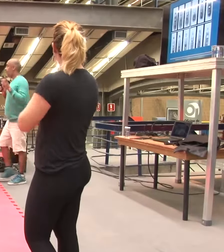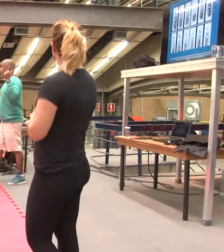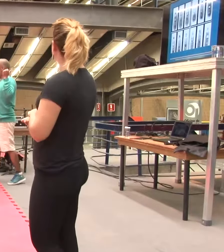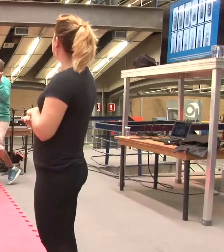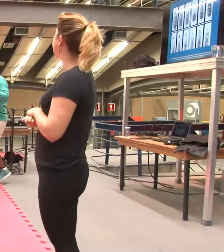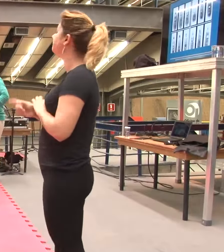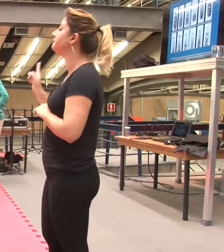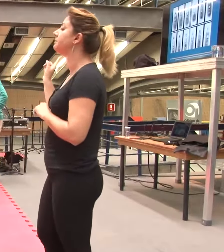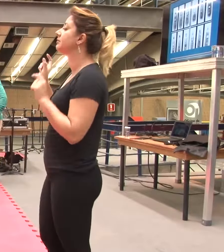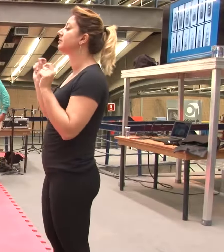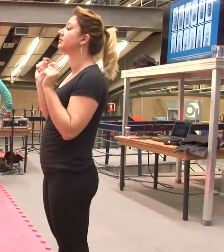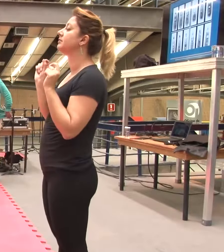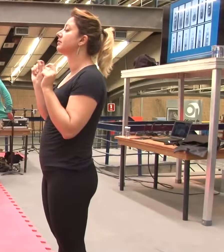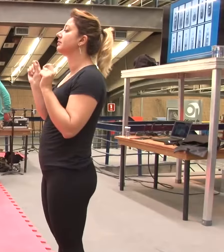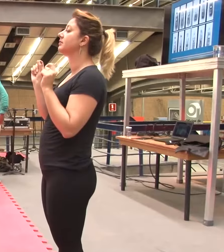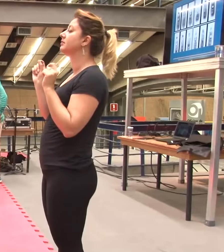Isso aí se chama